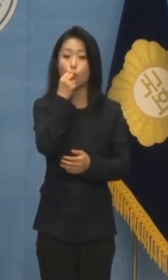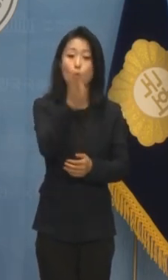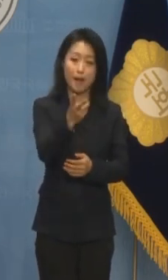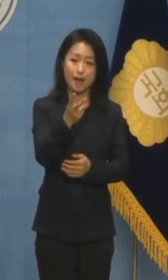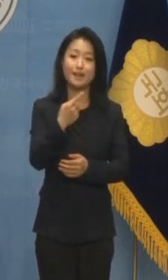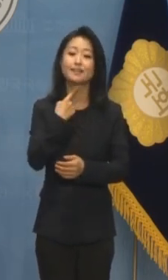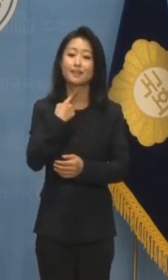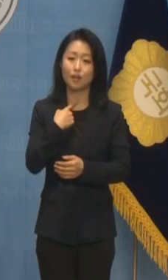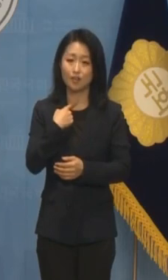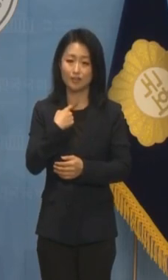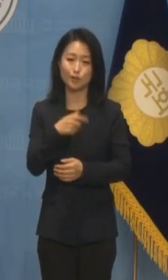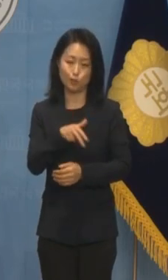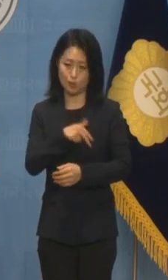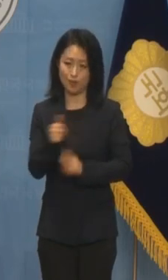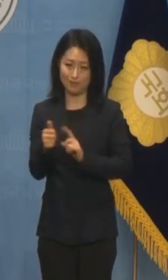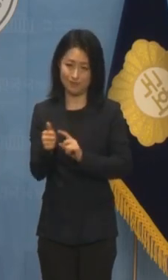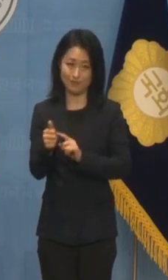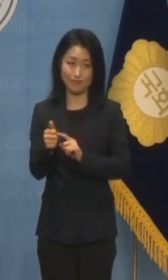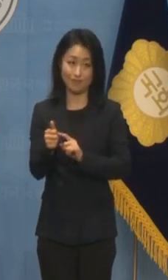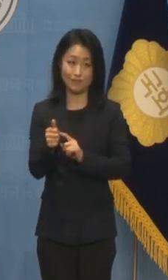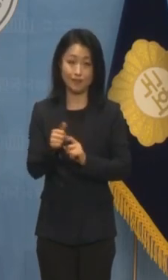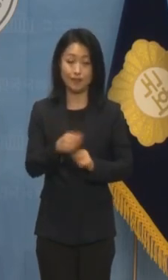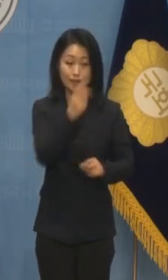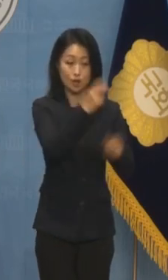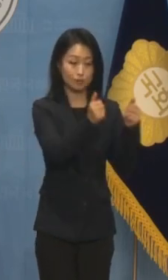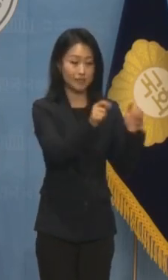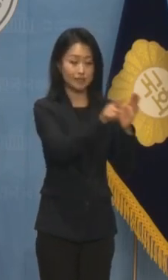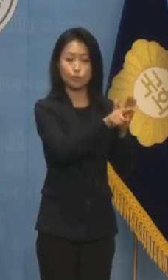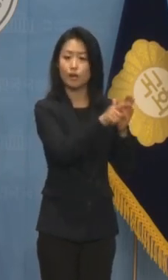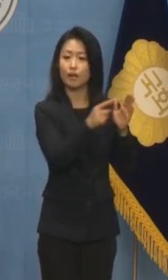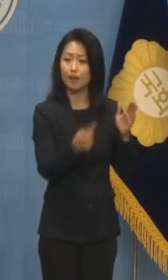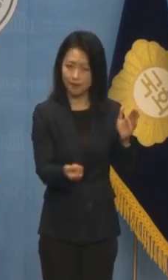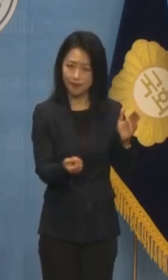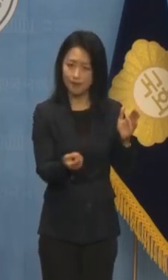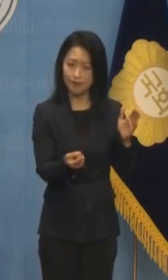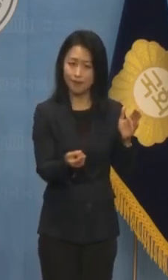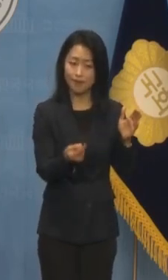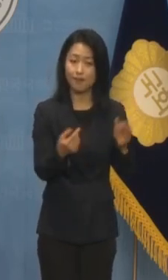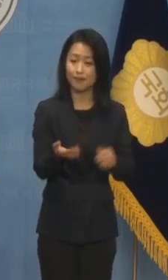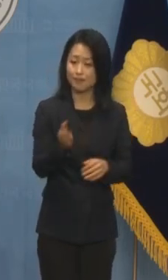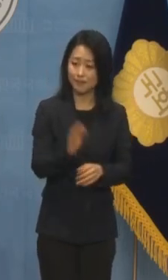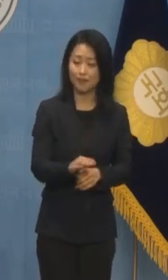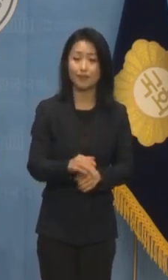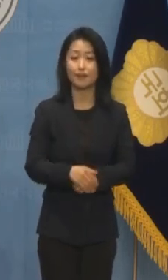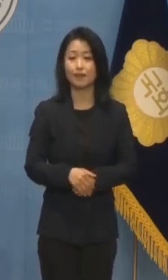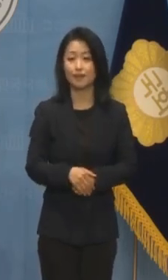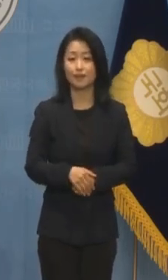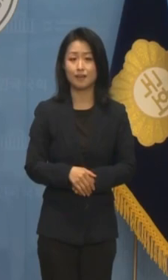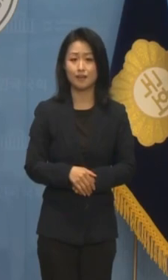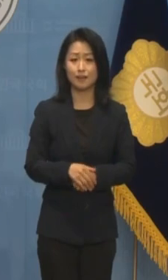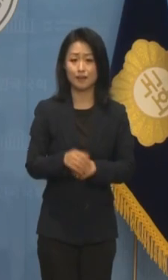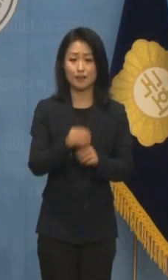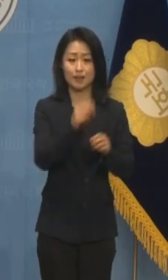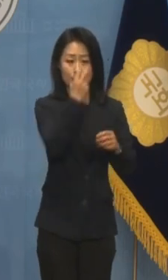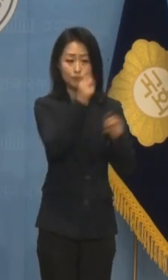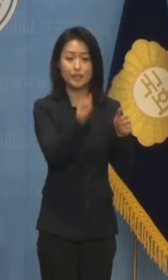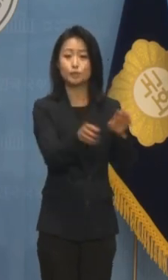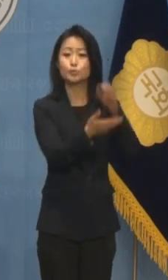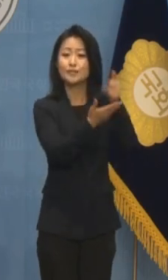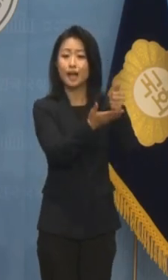내용입니다. 안 그래도 국가기관인 검찰에 대한 신뢰가 땅바닥에 떨어진 상황에서 이원석